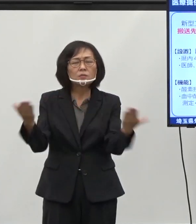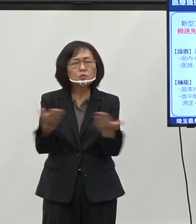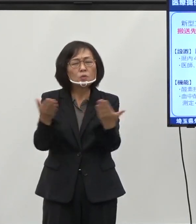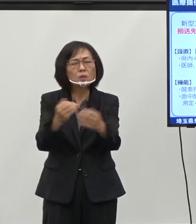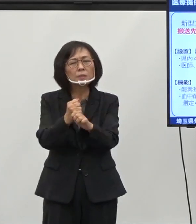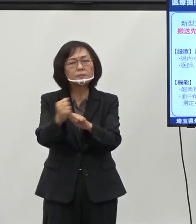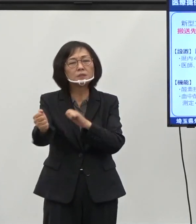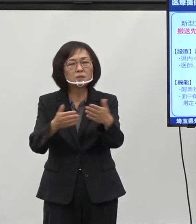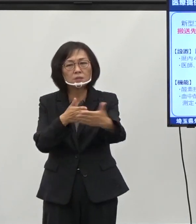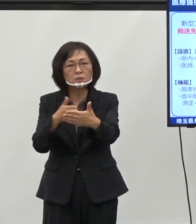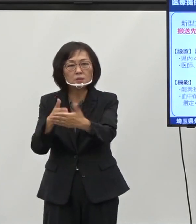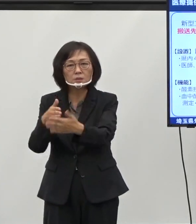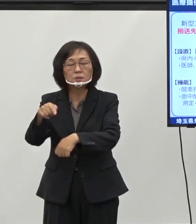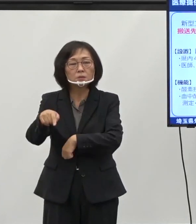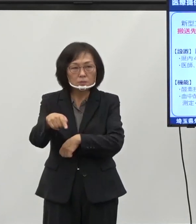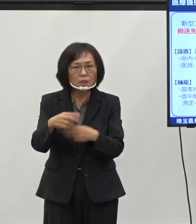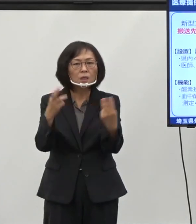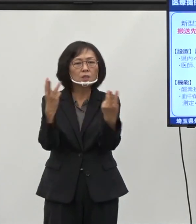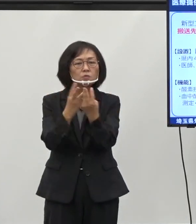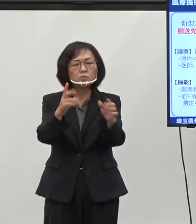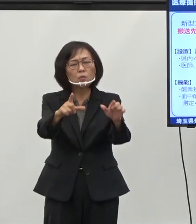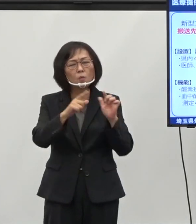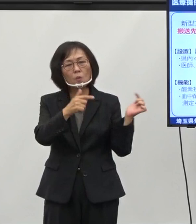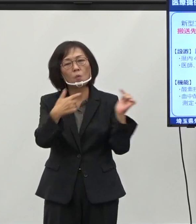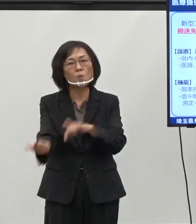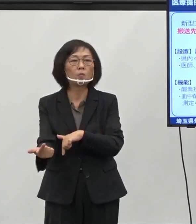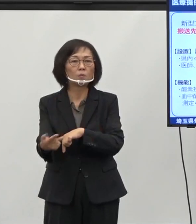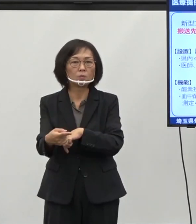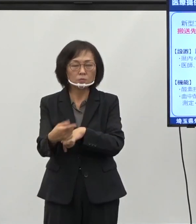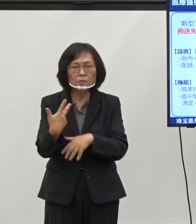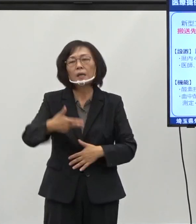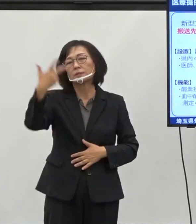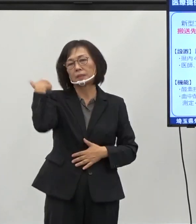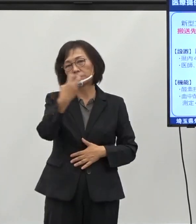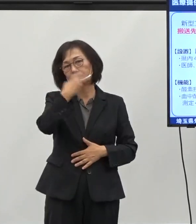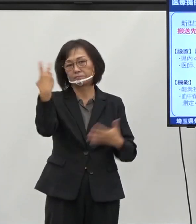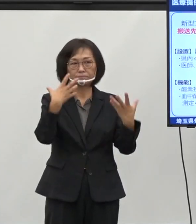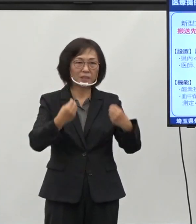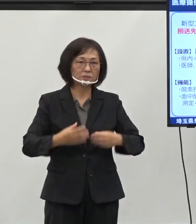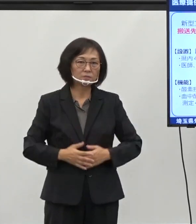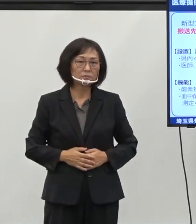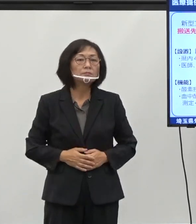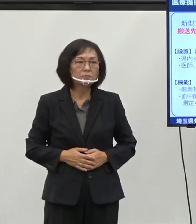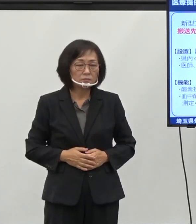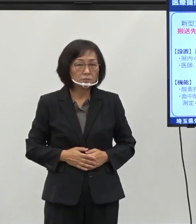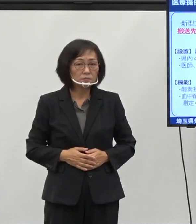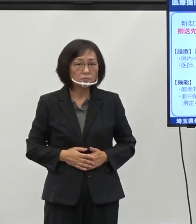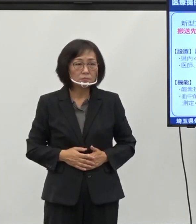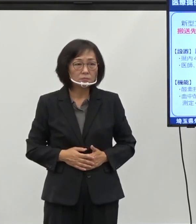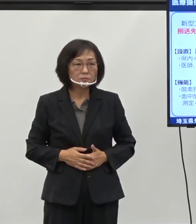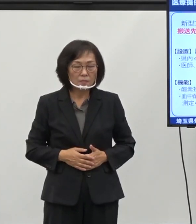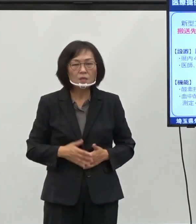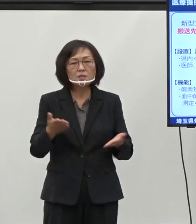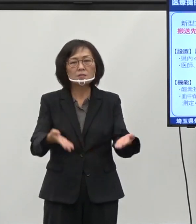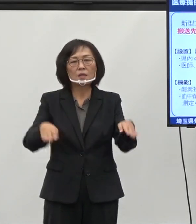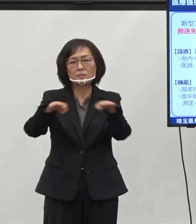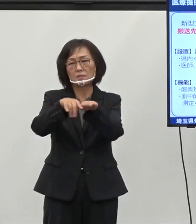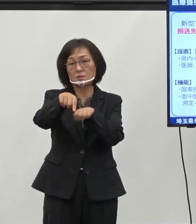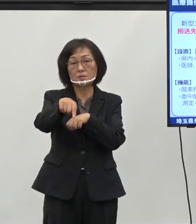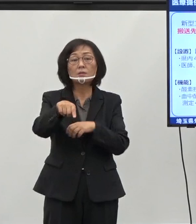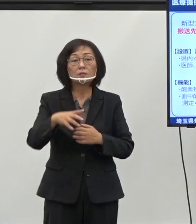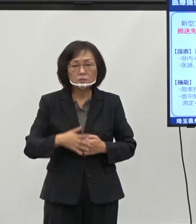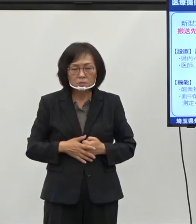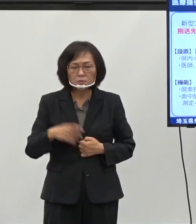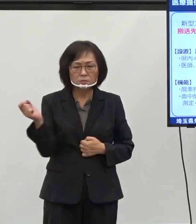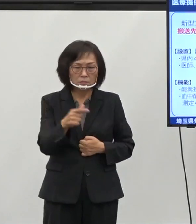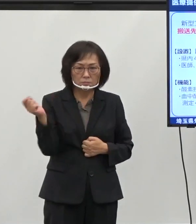でそれについては数字の報告が遅れています。これが先週の時点です。でそこで、センターの方に、これ